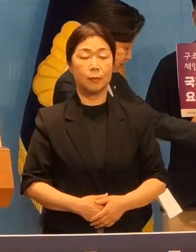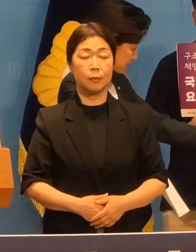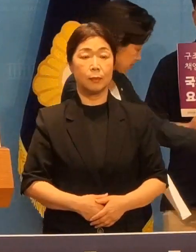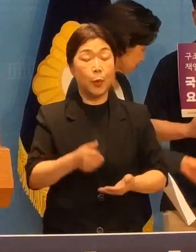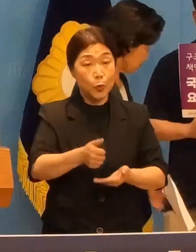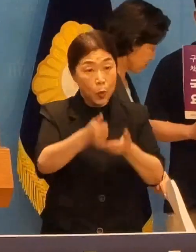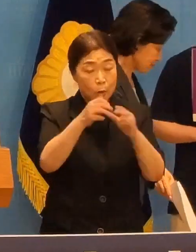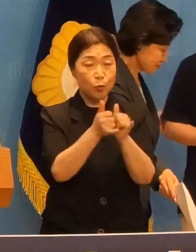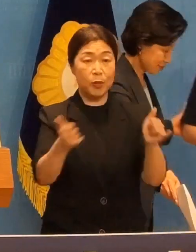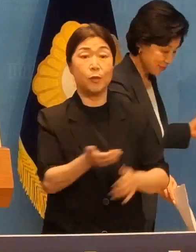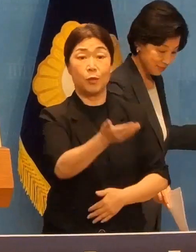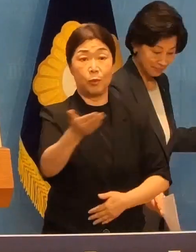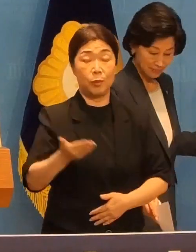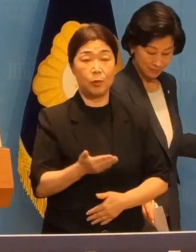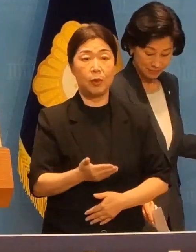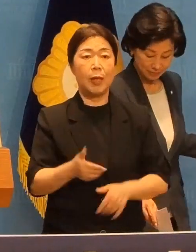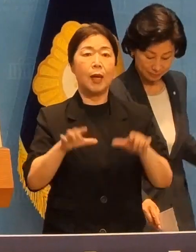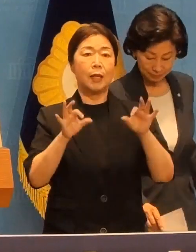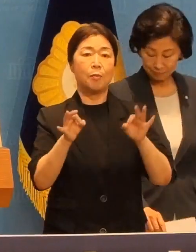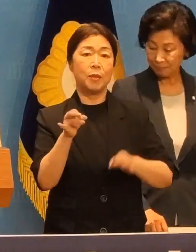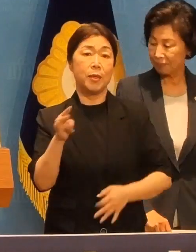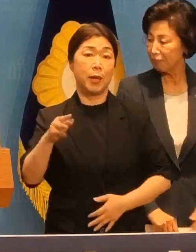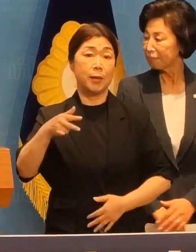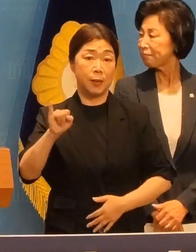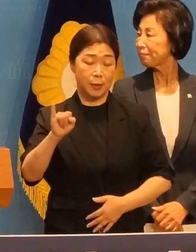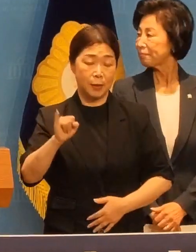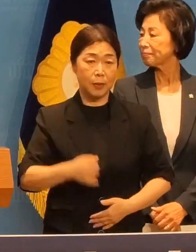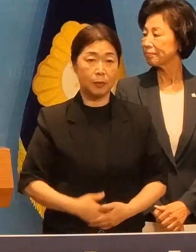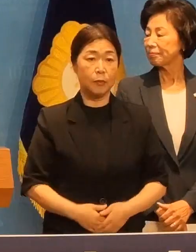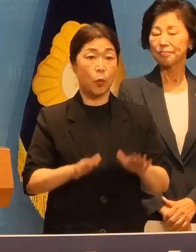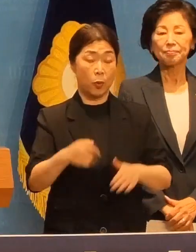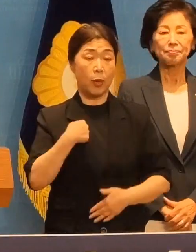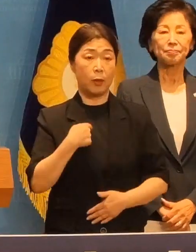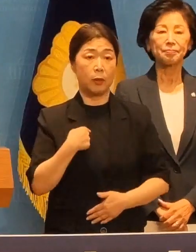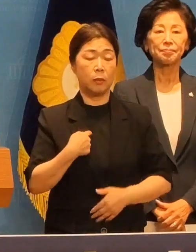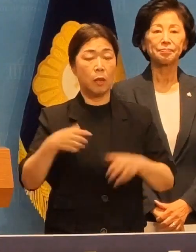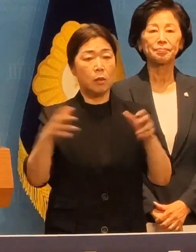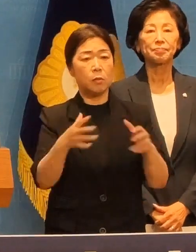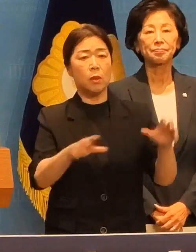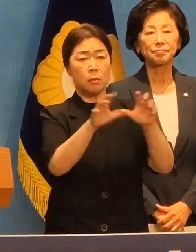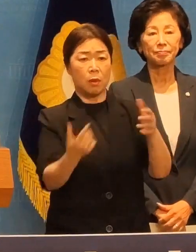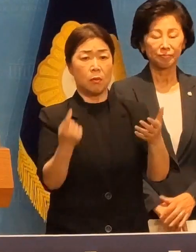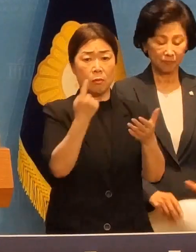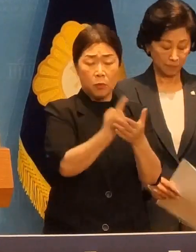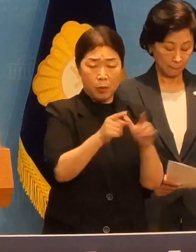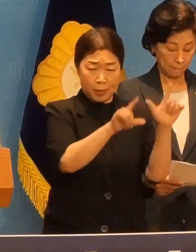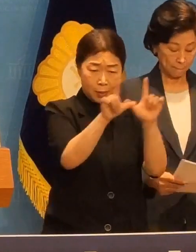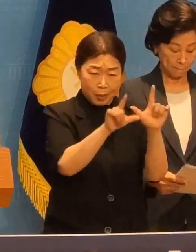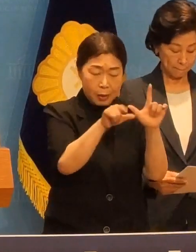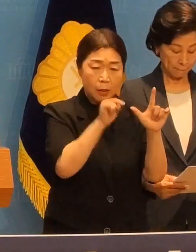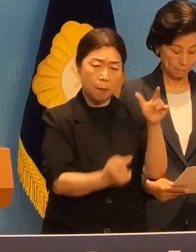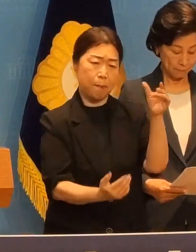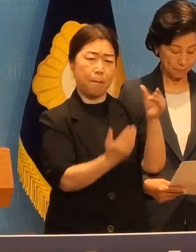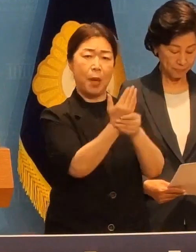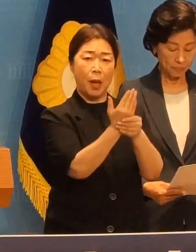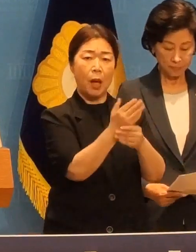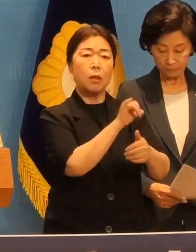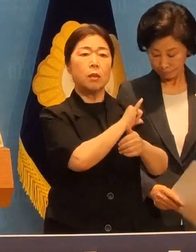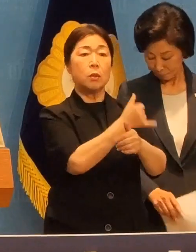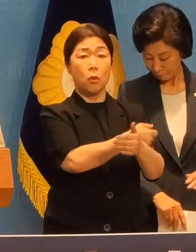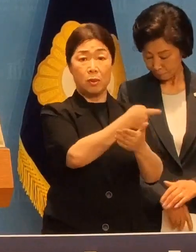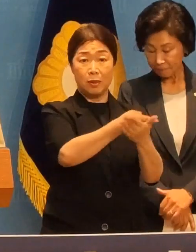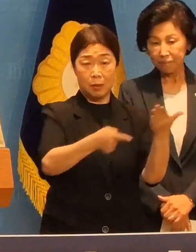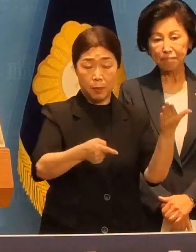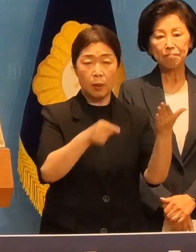존경하는 국민 여러분, 김예지입니다. 오늘 저는 집단 수용 시설에서 발생한 인권